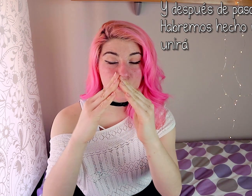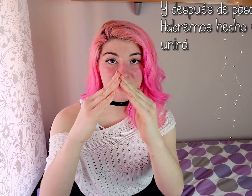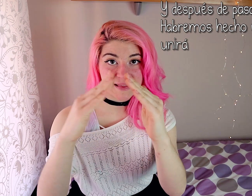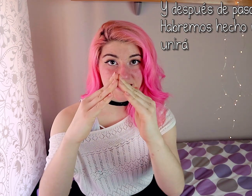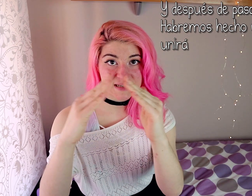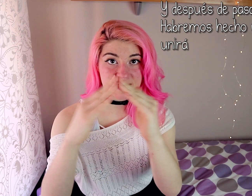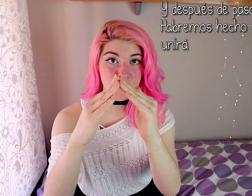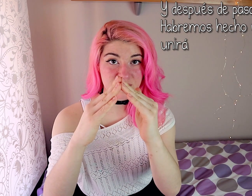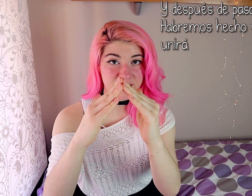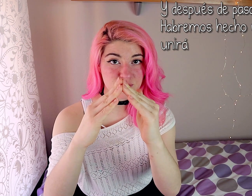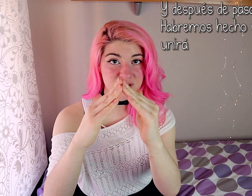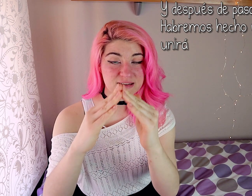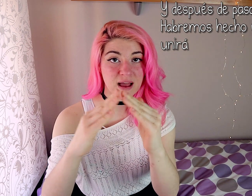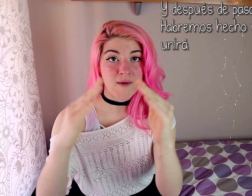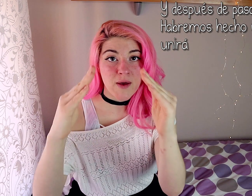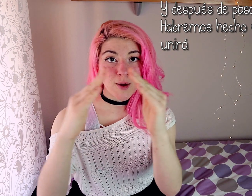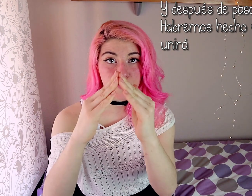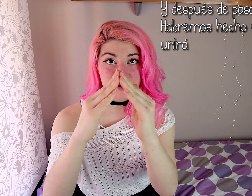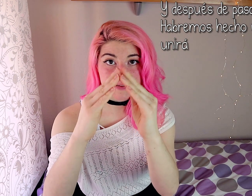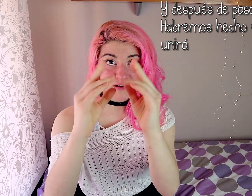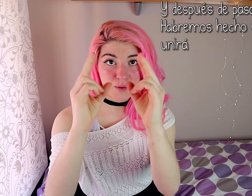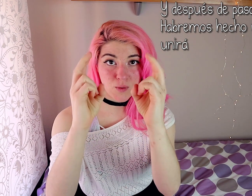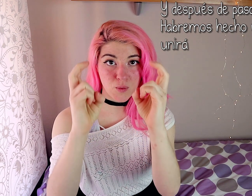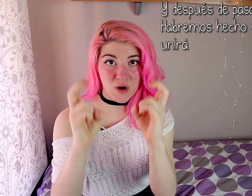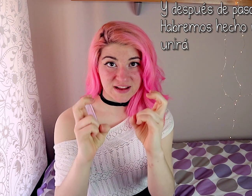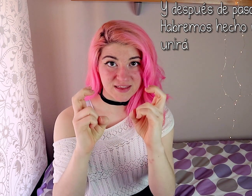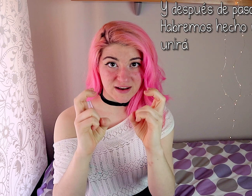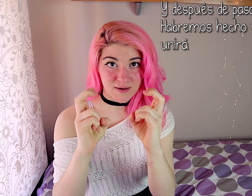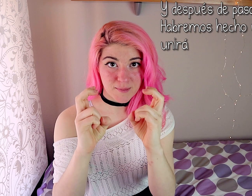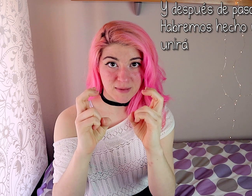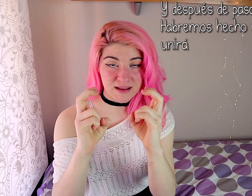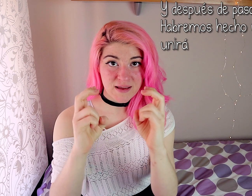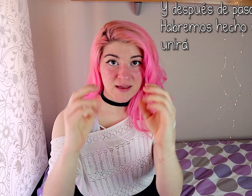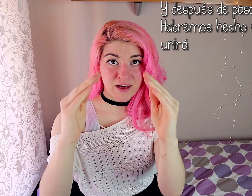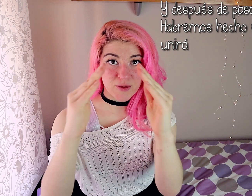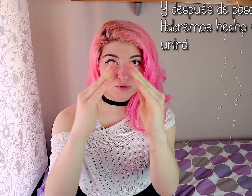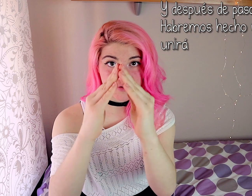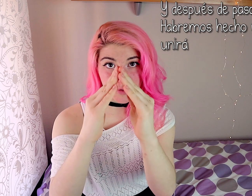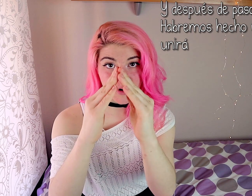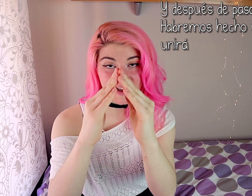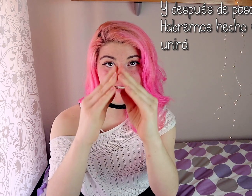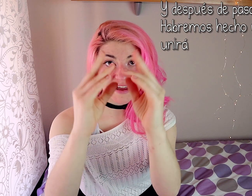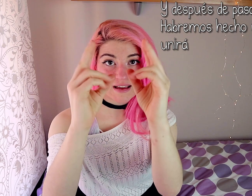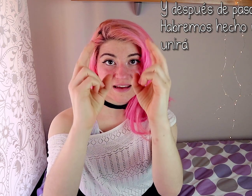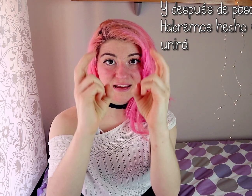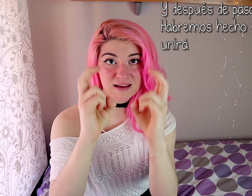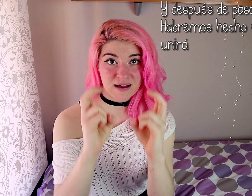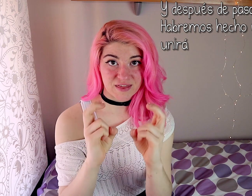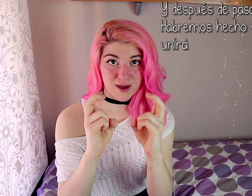cuarentena es así, como si hiciéramos casa. Pues, cuarentena, ¿vale? Hacemos como casa y hacia